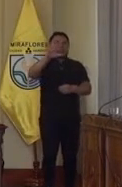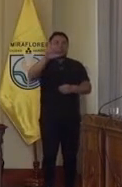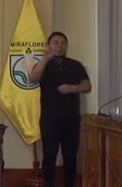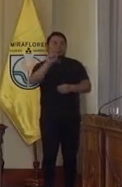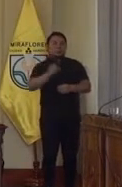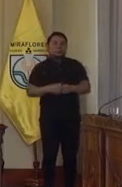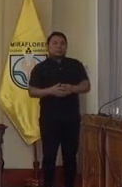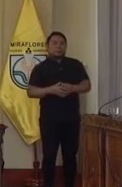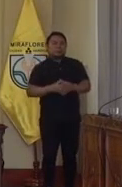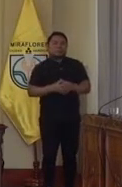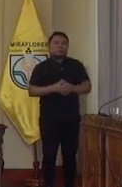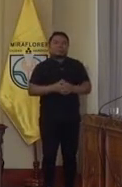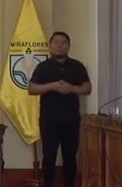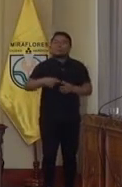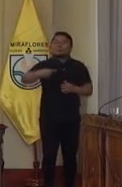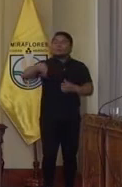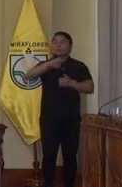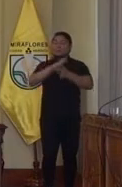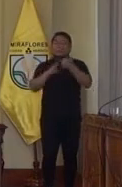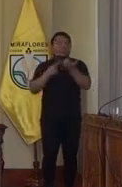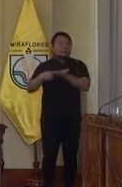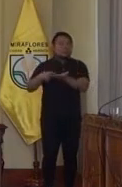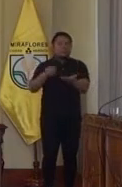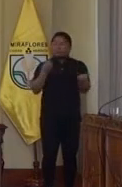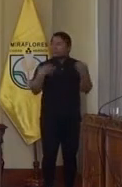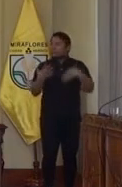36.249.35 soles. Señores regidores, a debate.